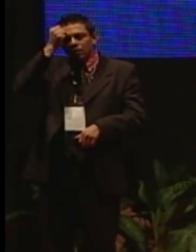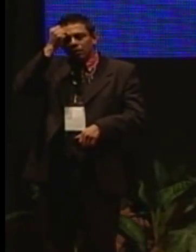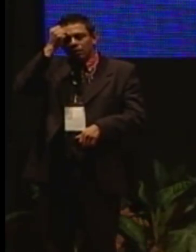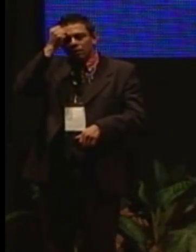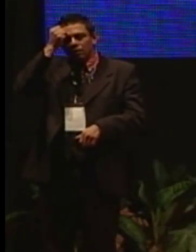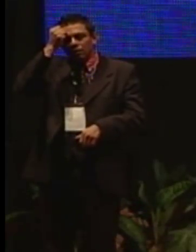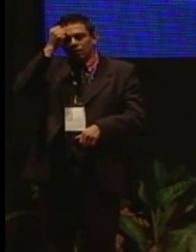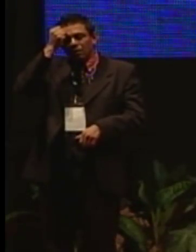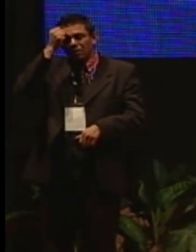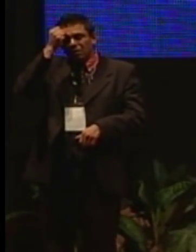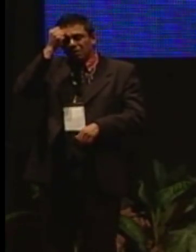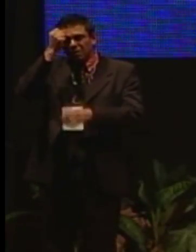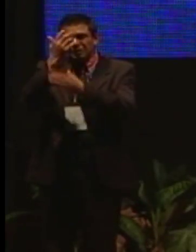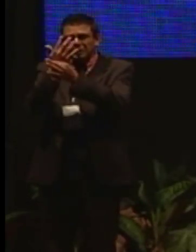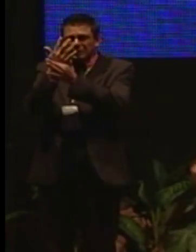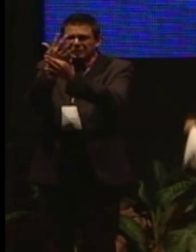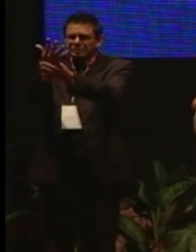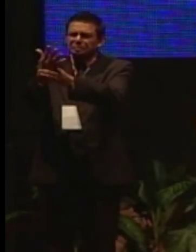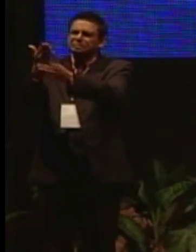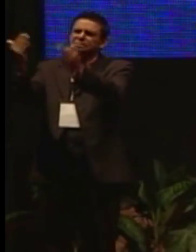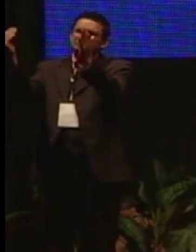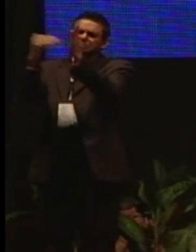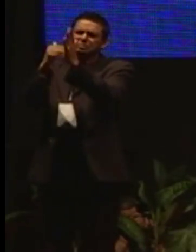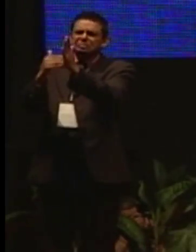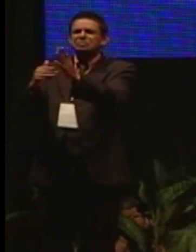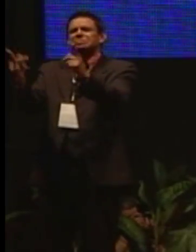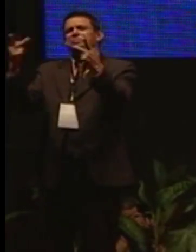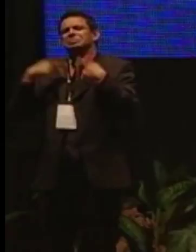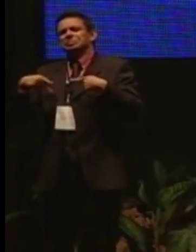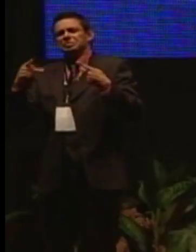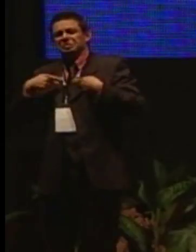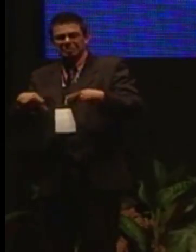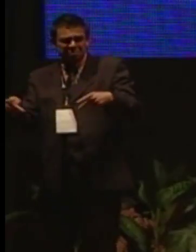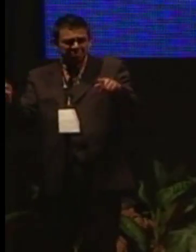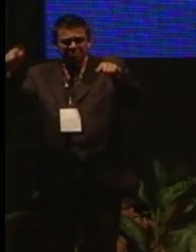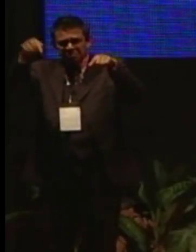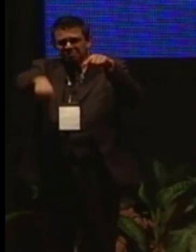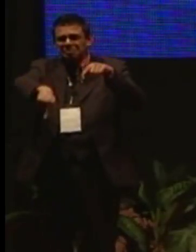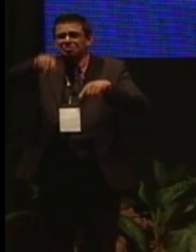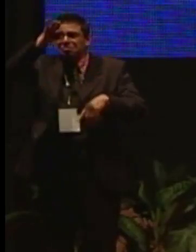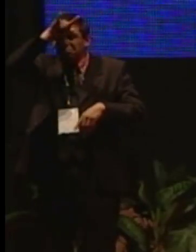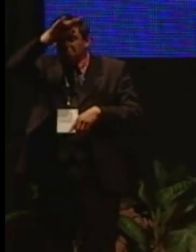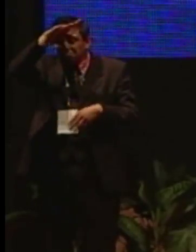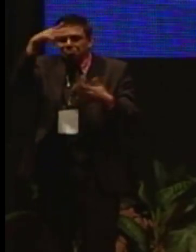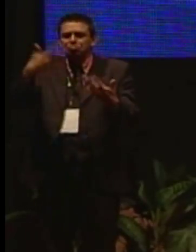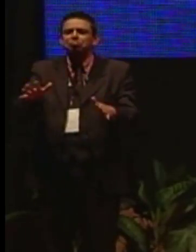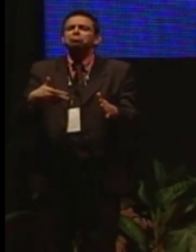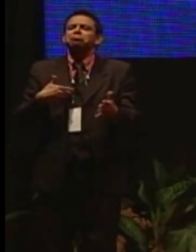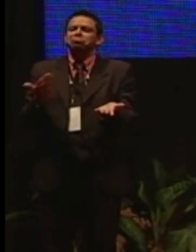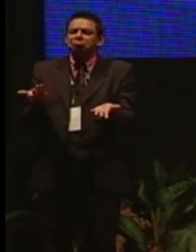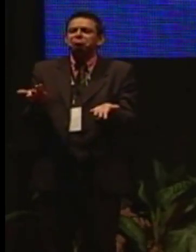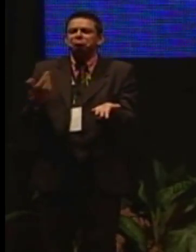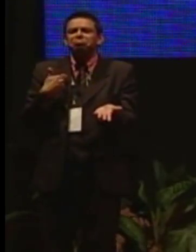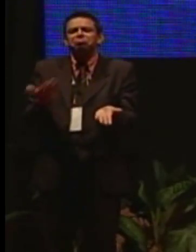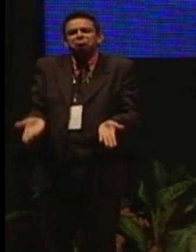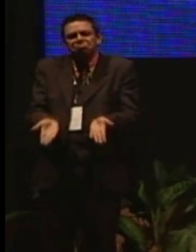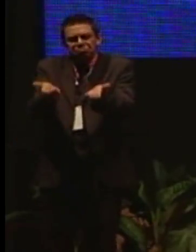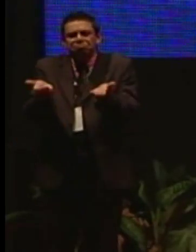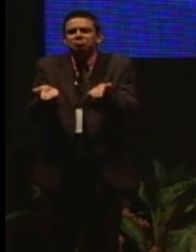Lo dicen miles de personas, incluso aquí en Monterrey, donde ya hemos ejercitado las